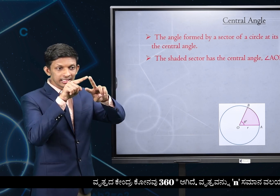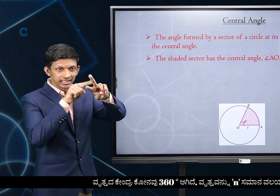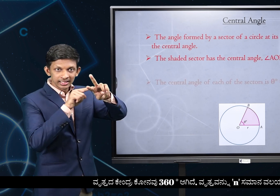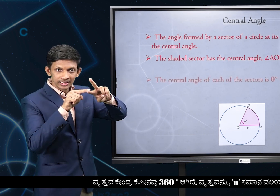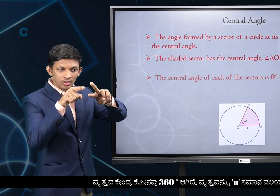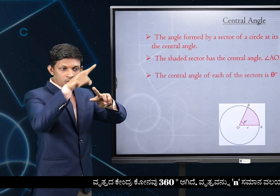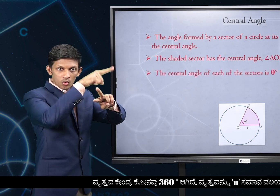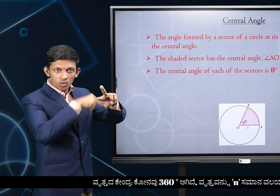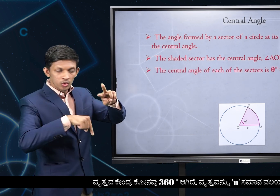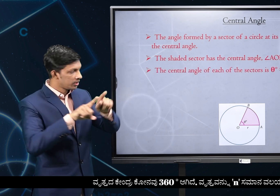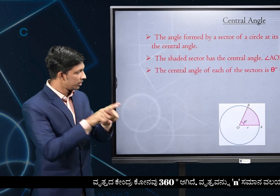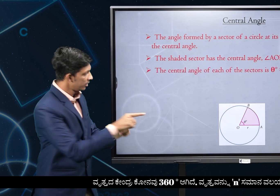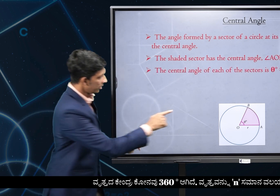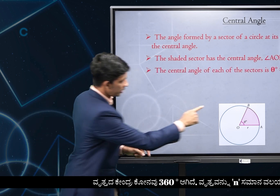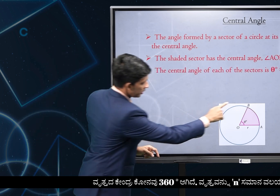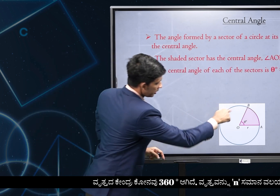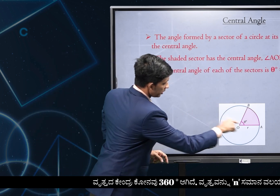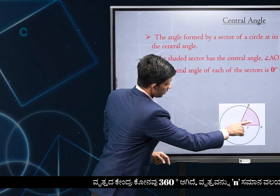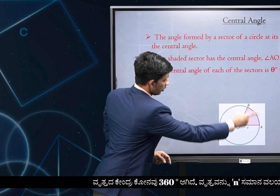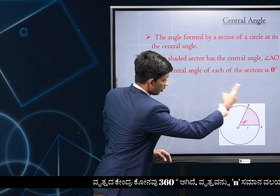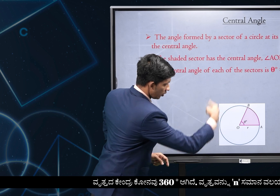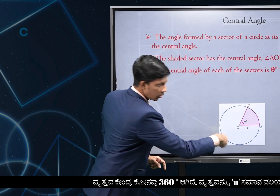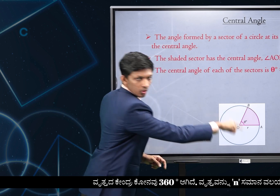ವೃತ್ತದ ಕೇಂದ್ರ ಕೋನವು 360 ಡಿಗ್ರಿ ಆಗಿದೆ.